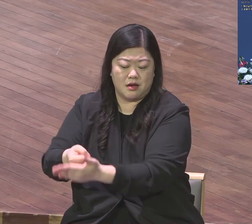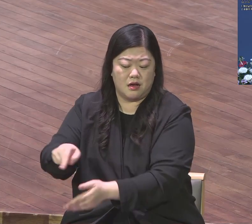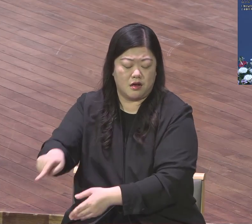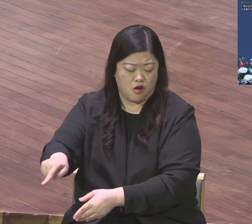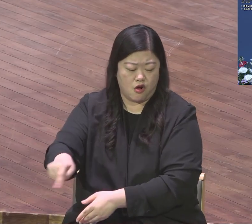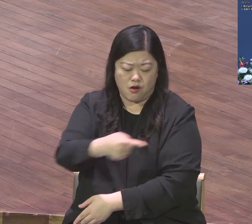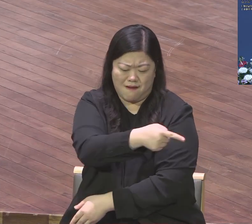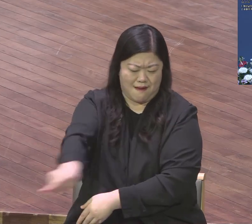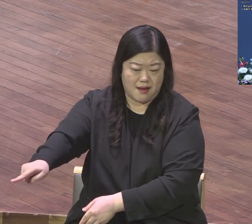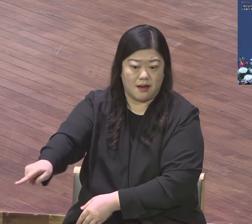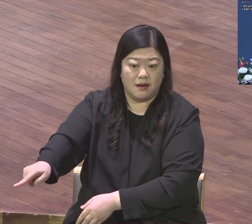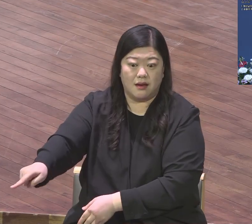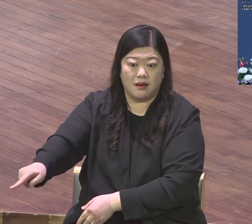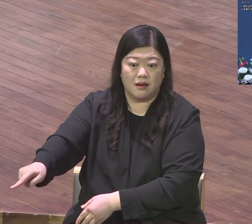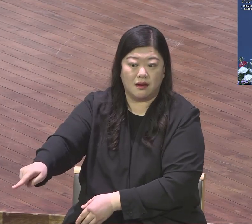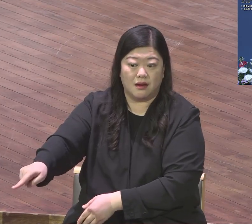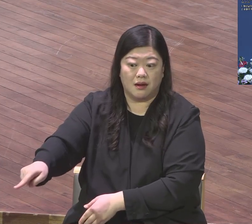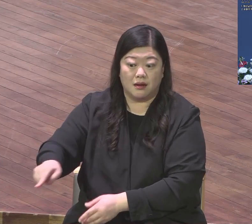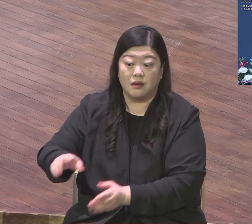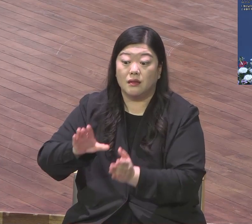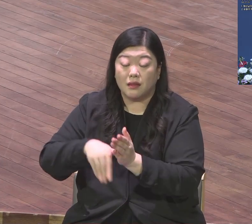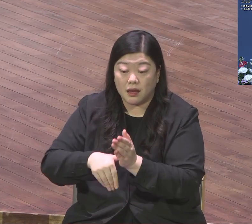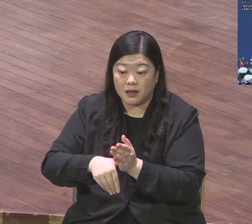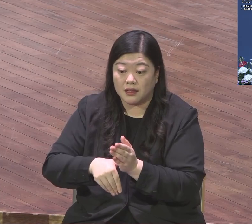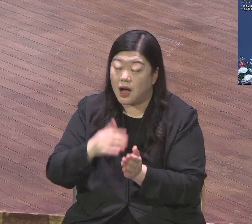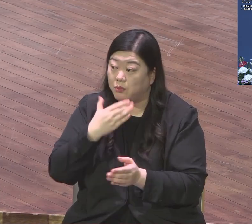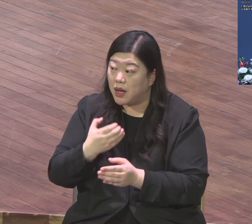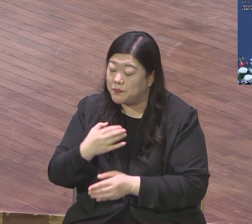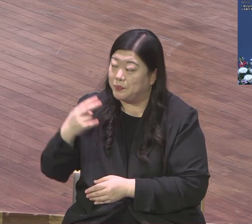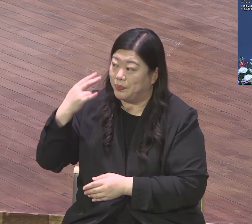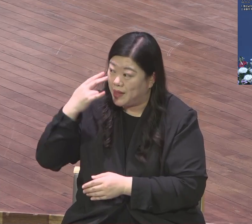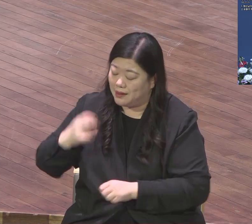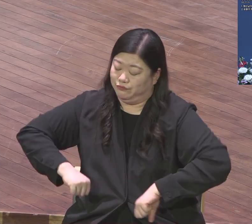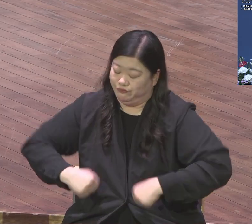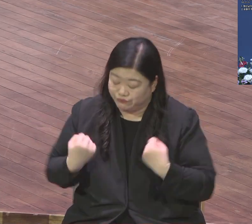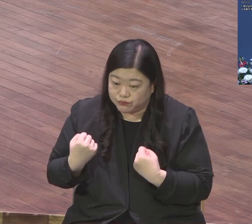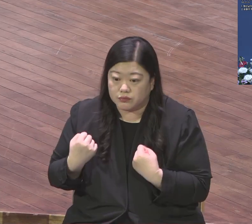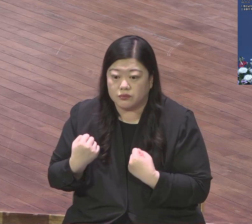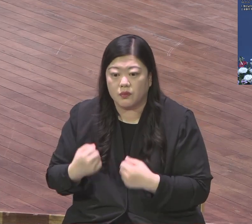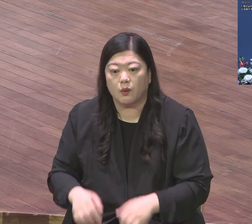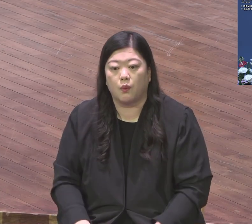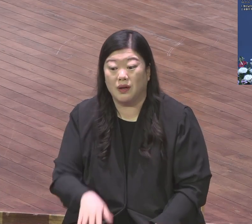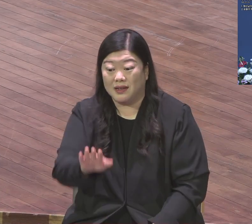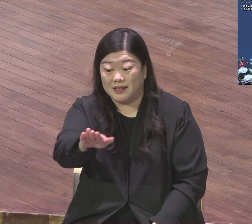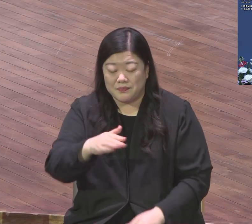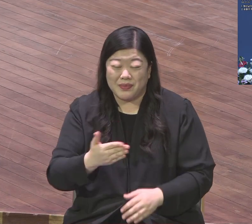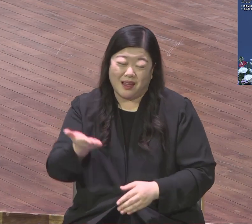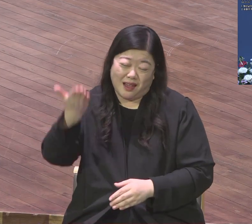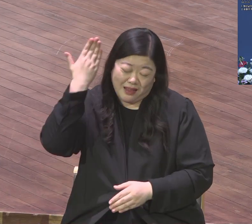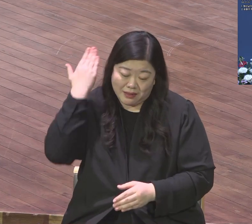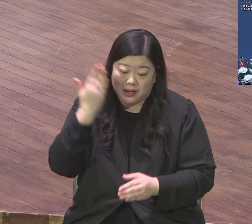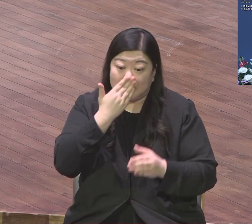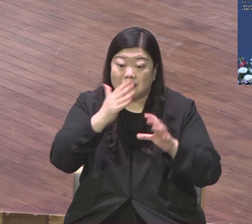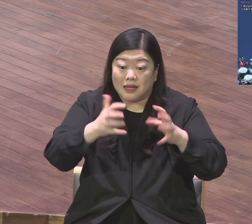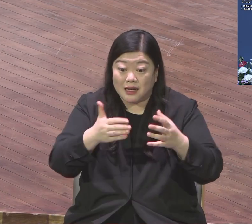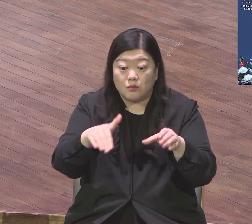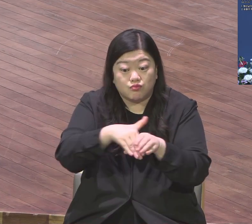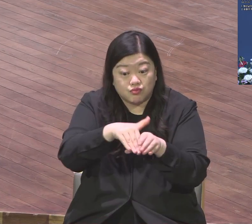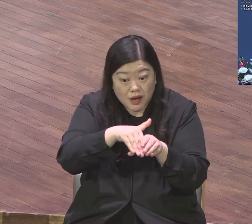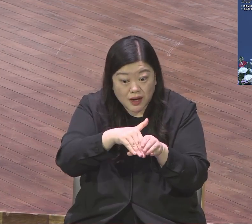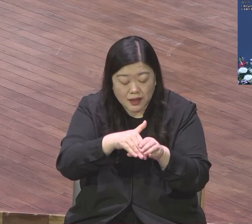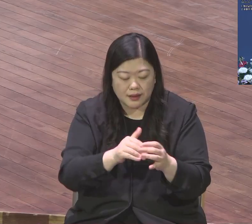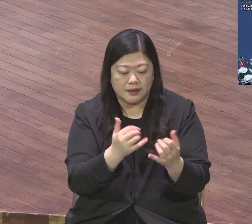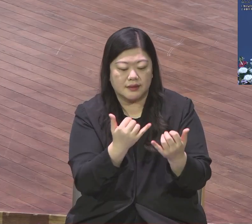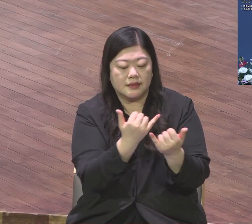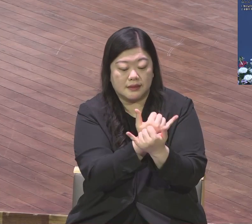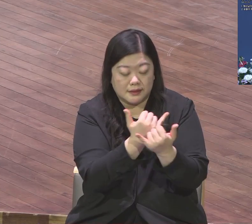우르를 떠난다. 그 당시에요, 살던 고향에서 어딜 떠난다. 이건 상당히